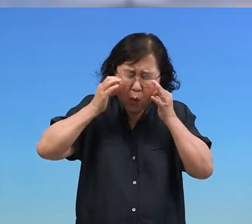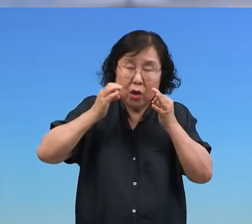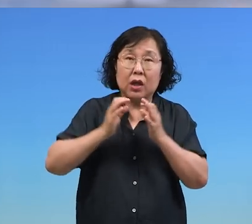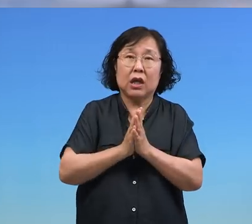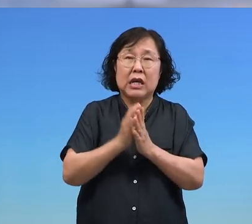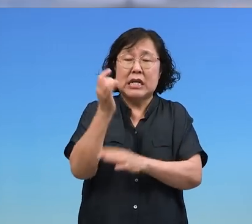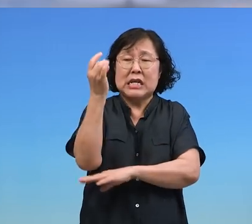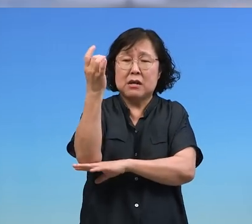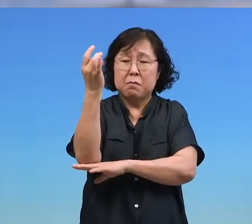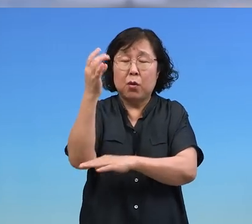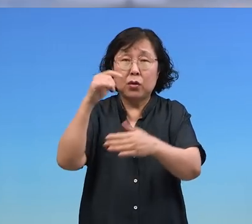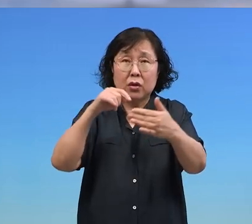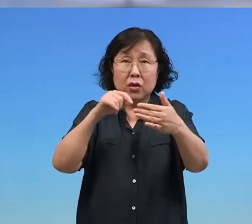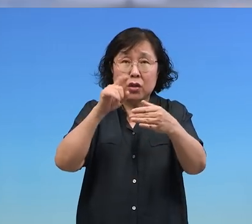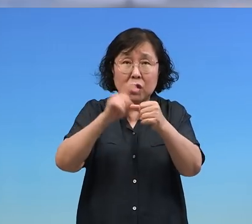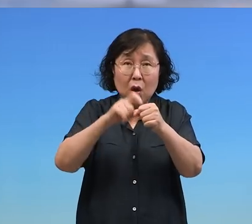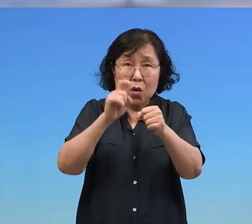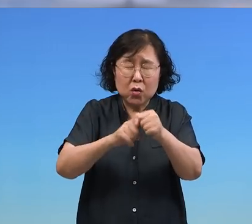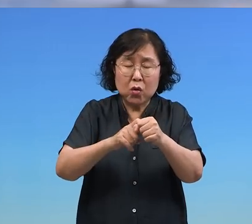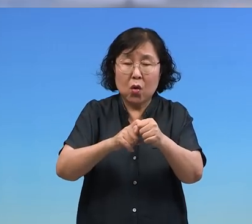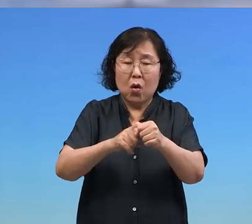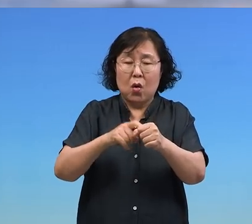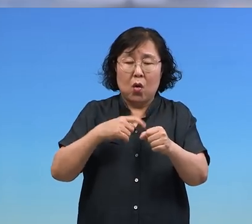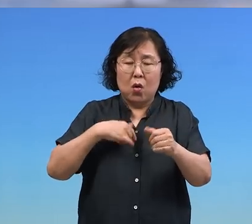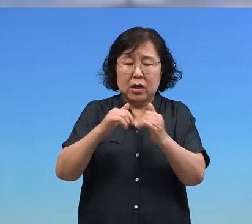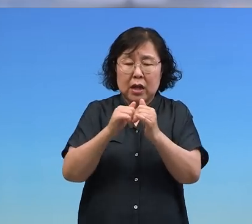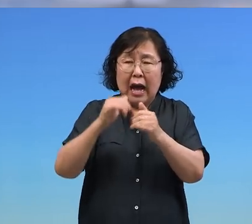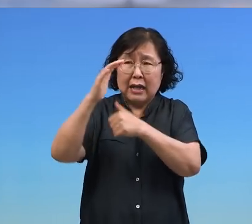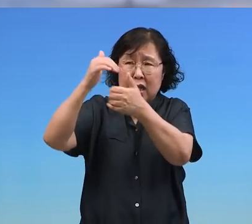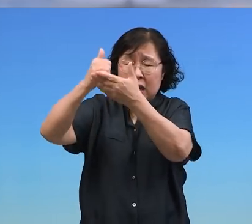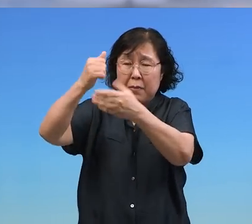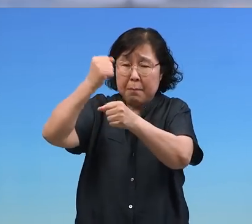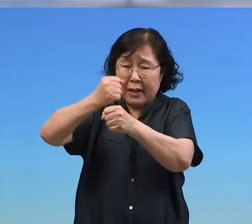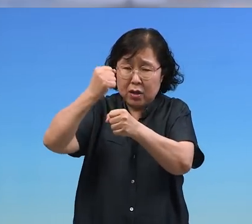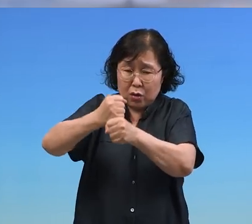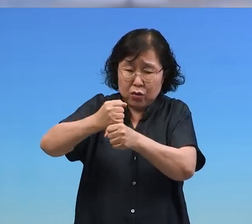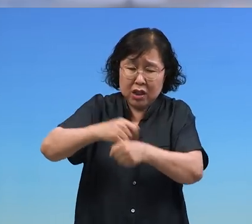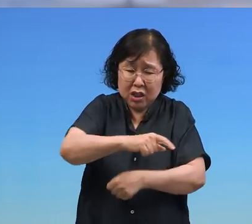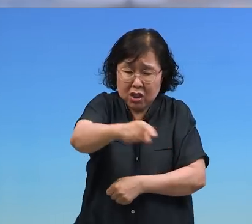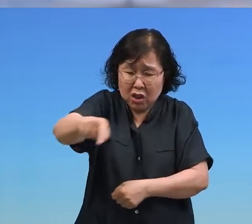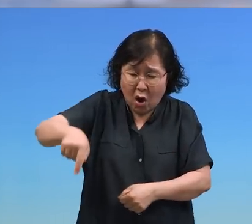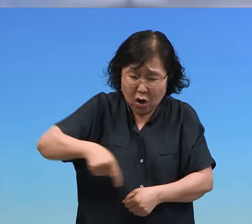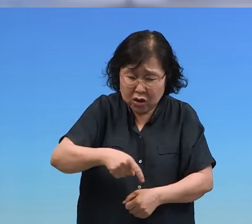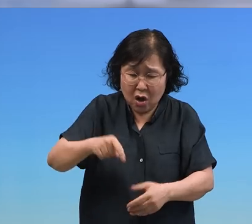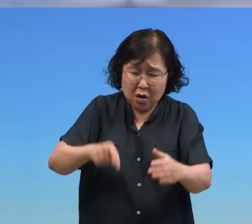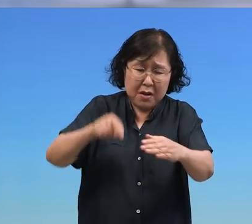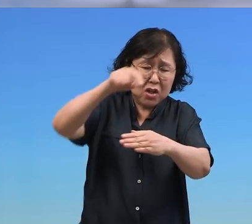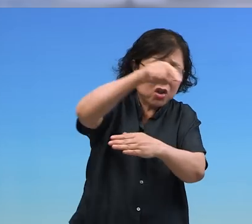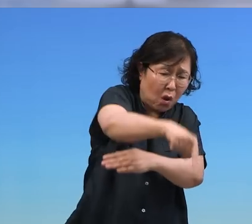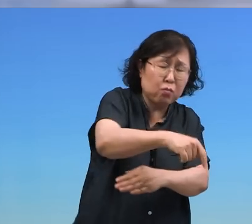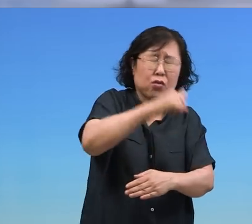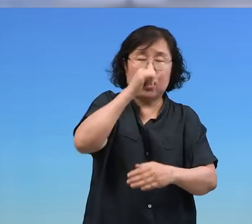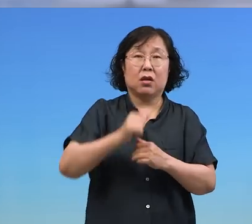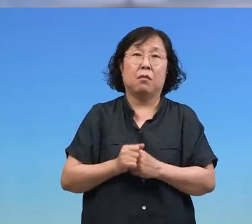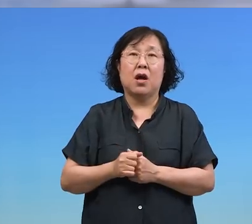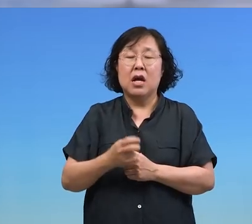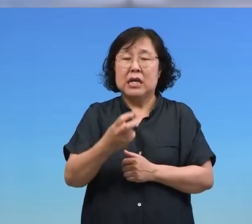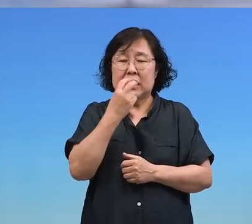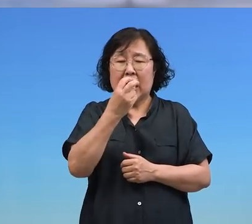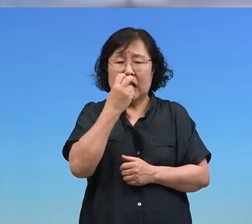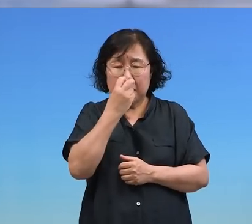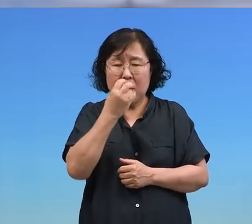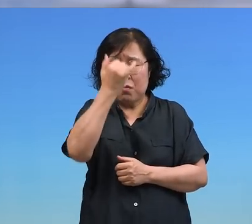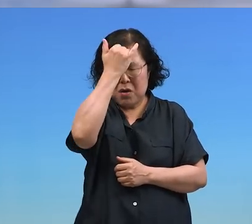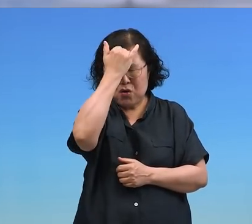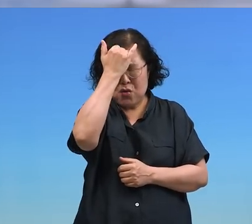근본적으로 이 시대는 선을 막 넘고 있습니다 생명, 윤리 이런 것들 조금만 더